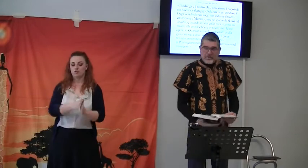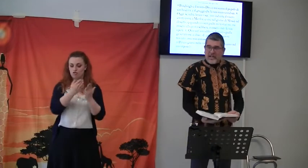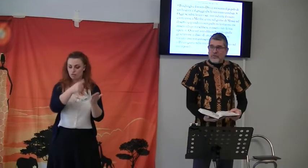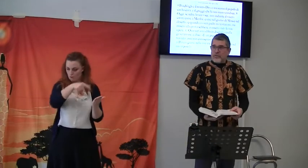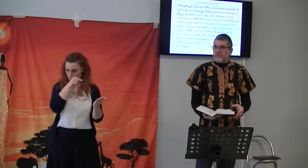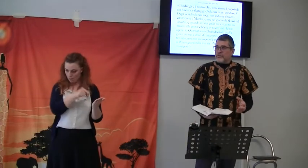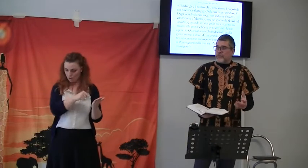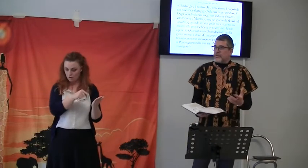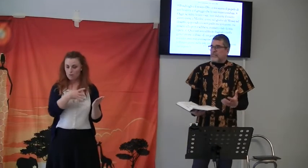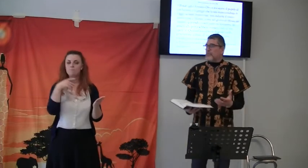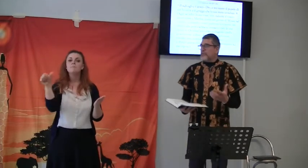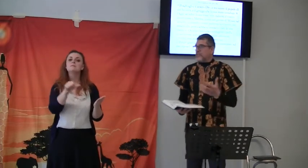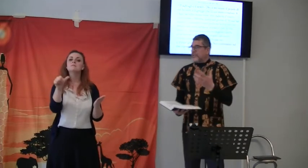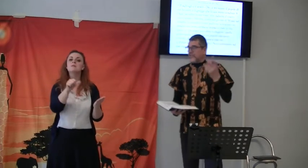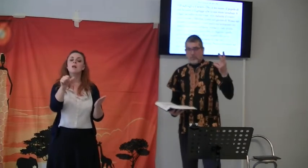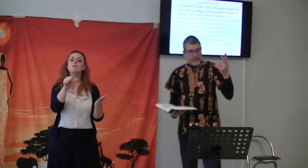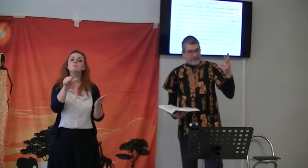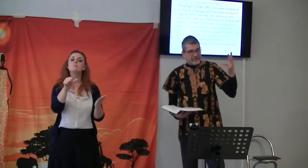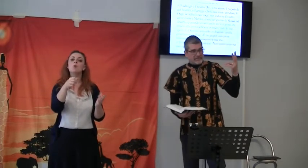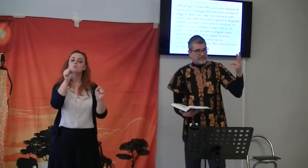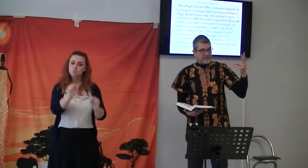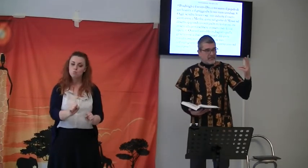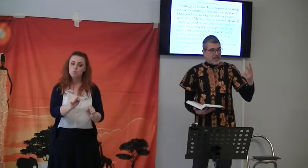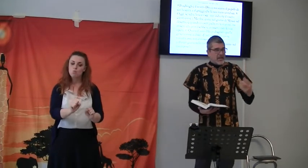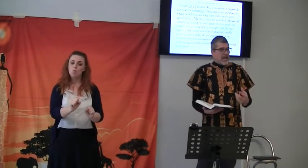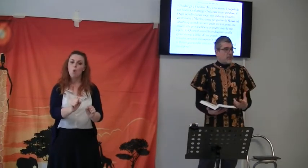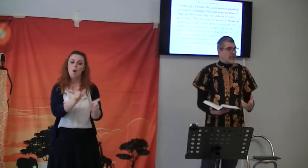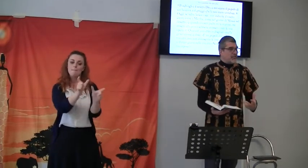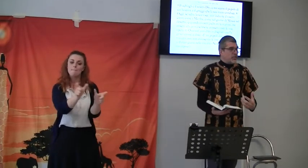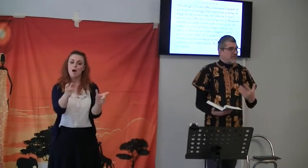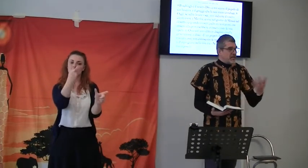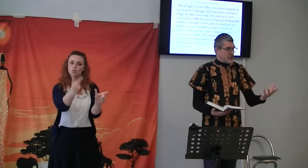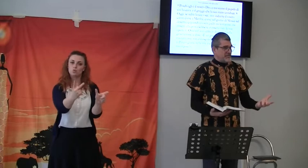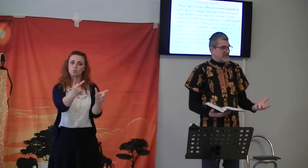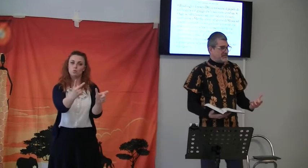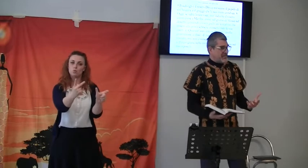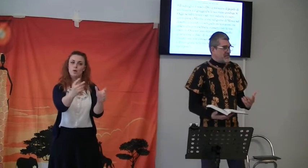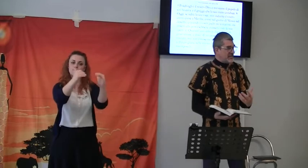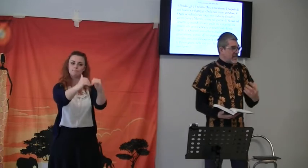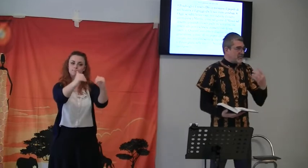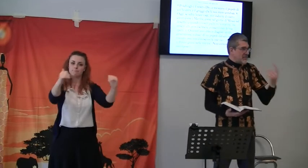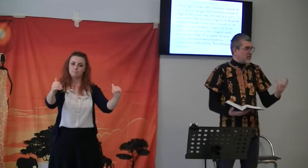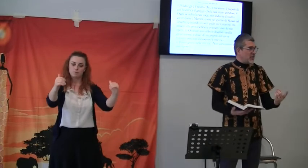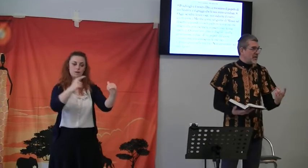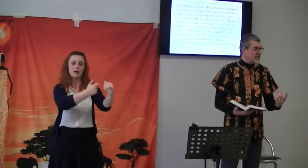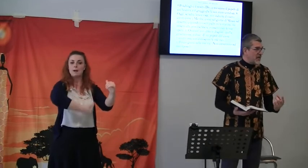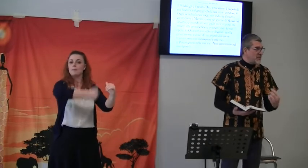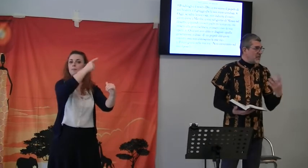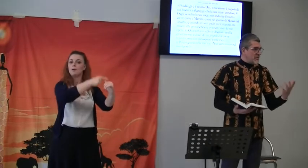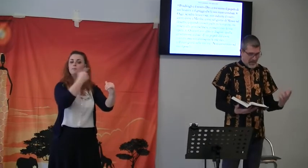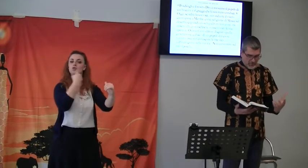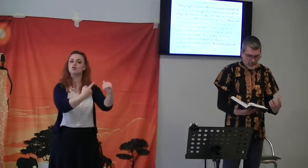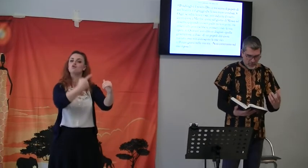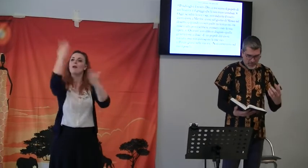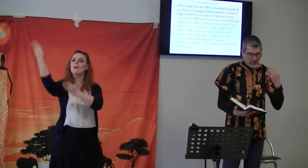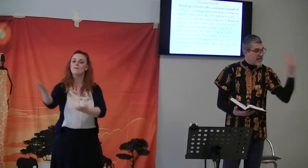In questo salmo lo possiamo dividere in due parti. È un salmo di invito. Infatti la prima parola che troviamo, il